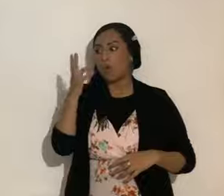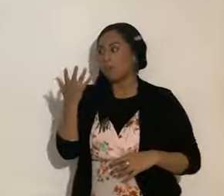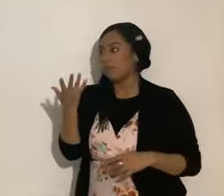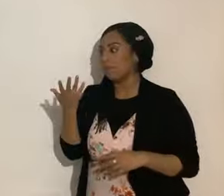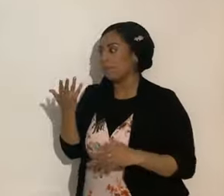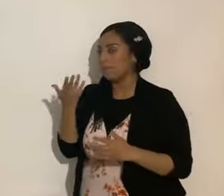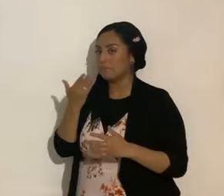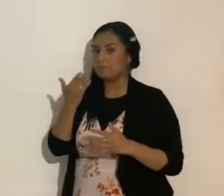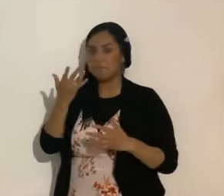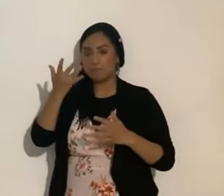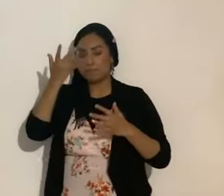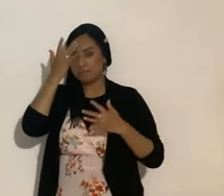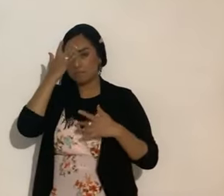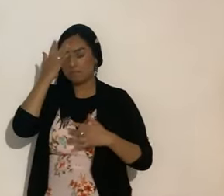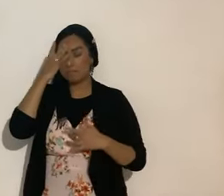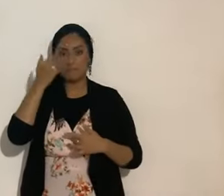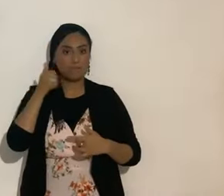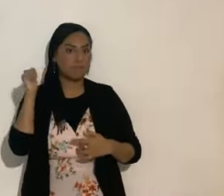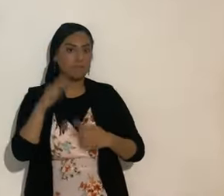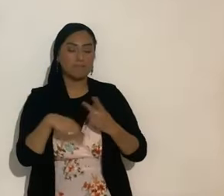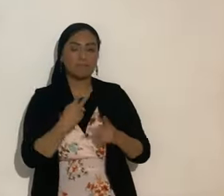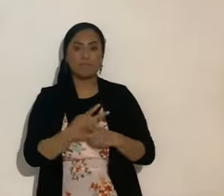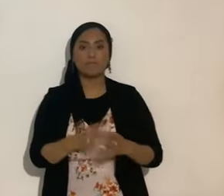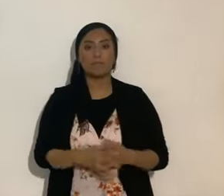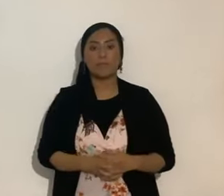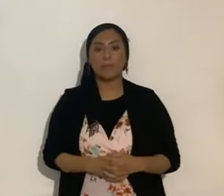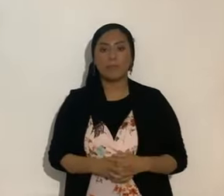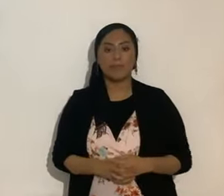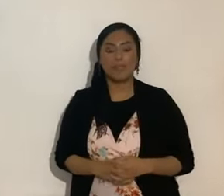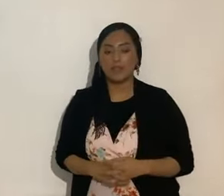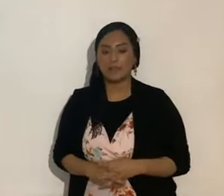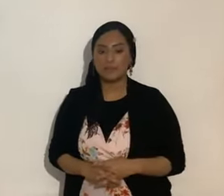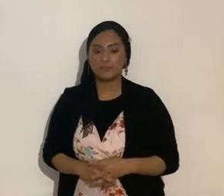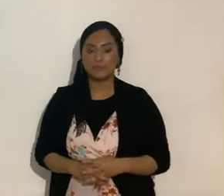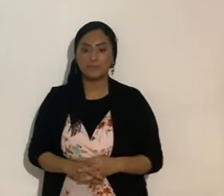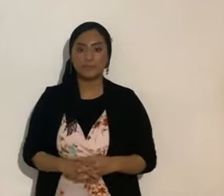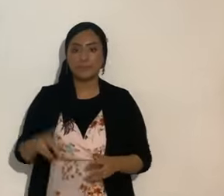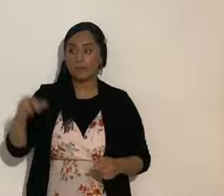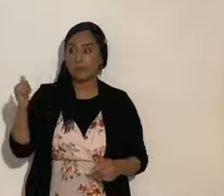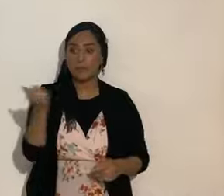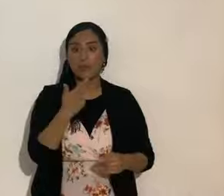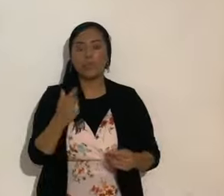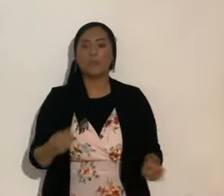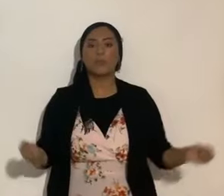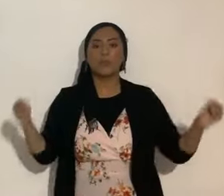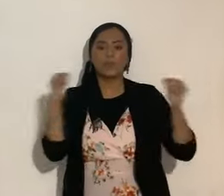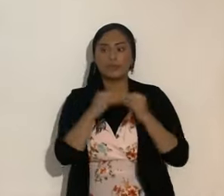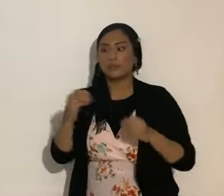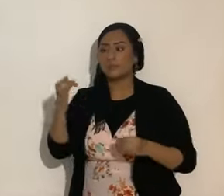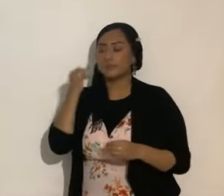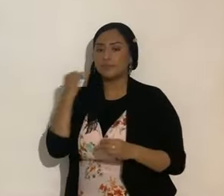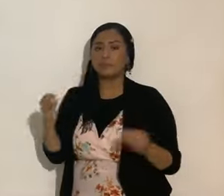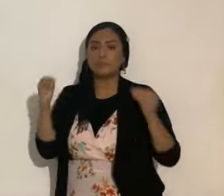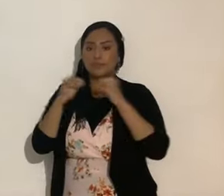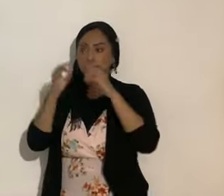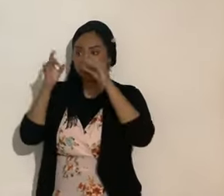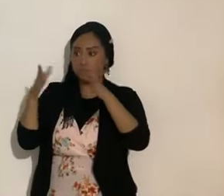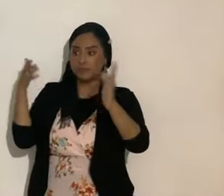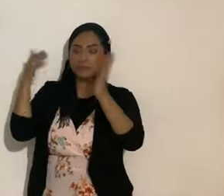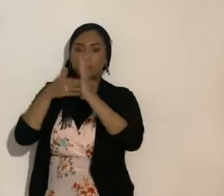alguna enfermedad, no sé, X o Z? ¿Era para que se hubieran regocijado? No, todavía más envidia y más odio contra